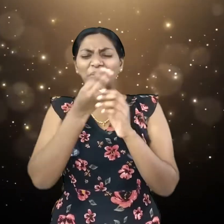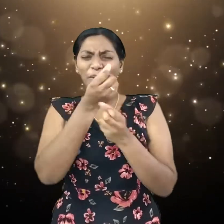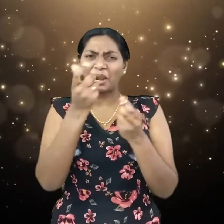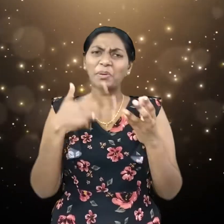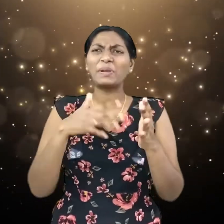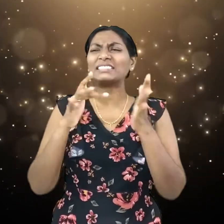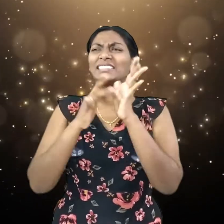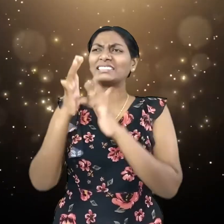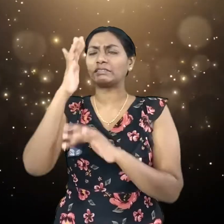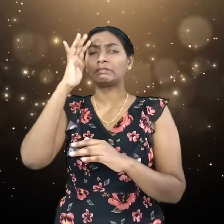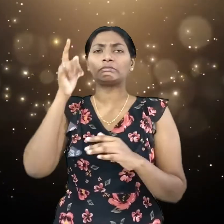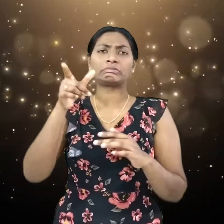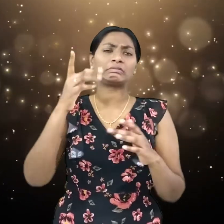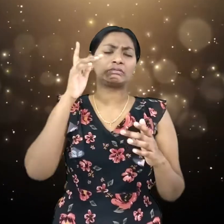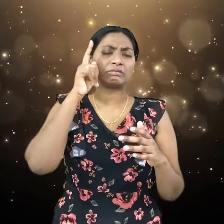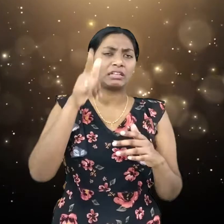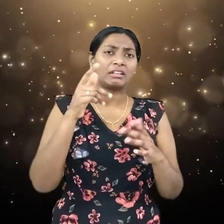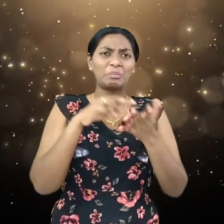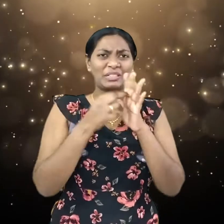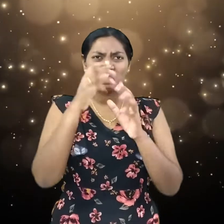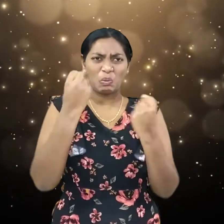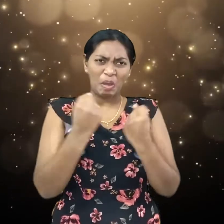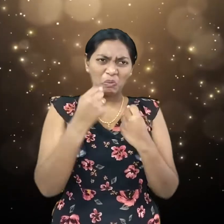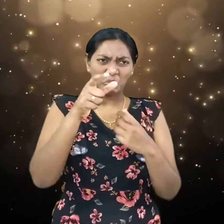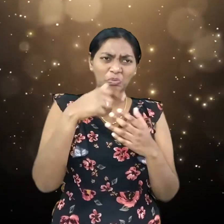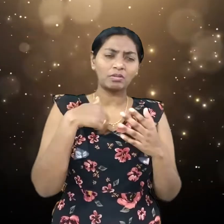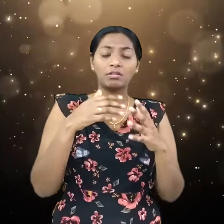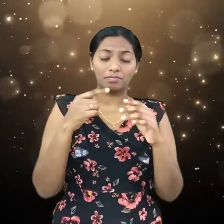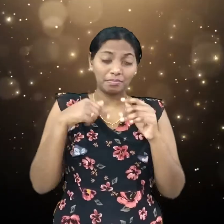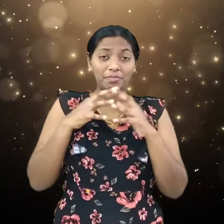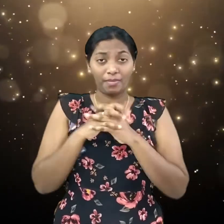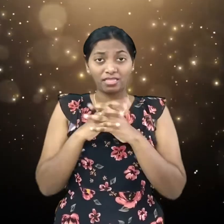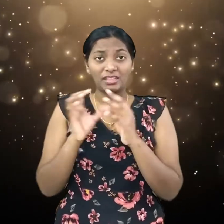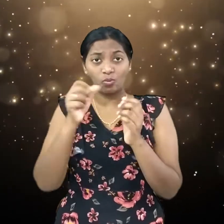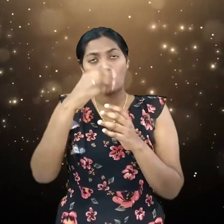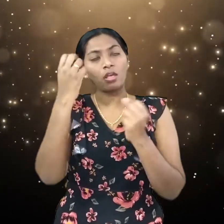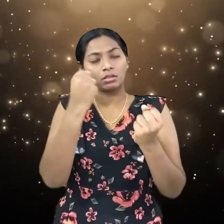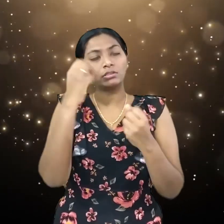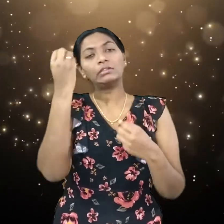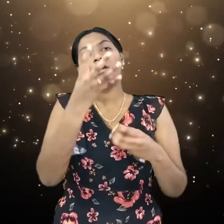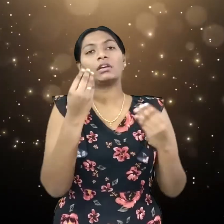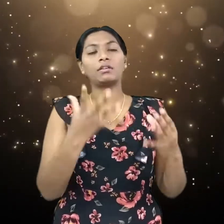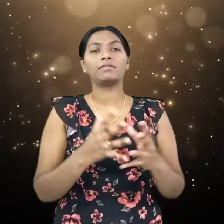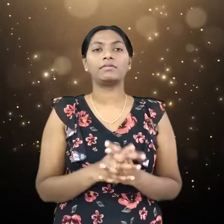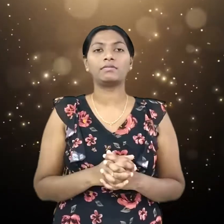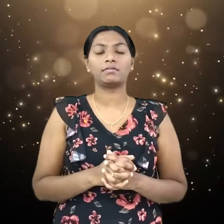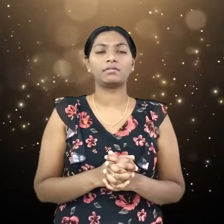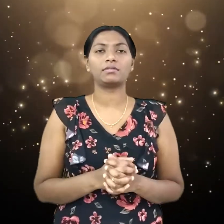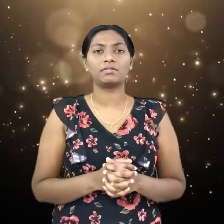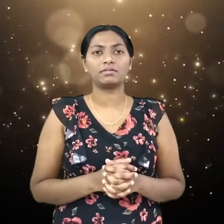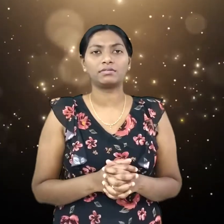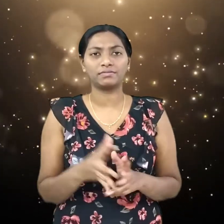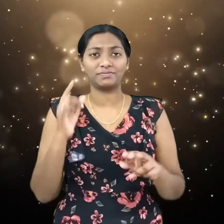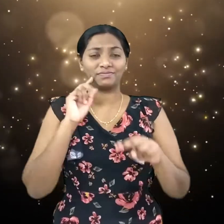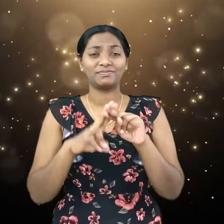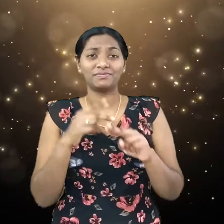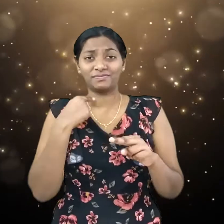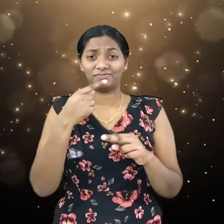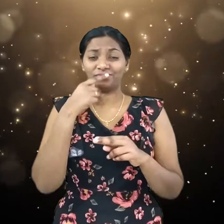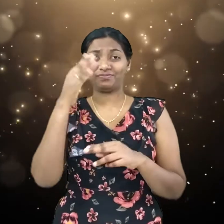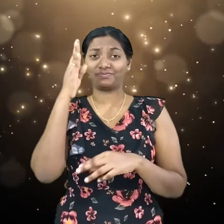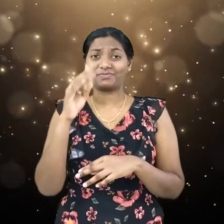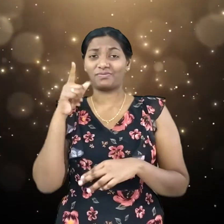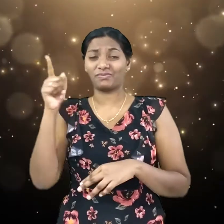लगती है? बेवकूफी। इज ऑल राइट, उनके ऊपर अभी तक अनुग्रह नहीं हुआ और हम प्रार्थना करें उनके ऊपर हो जाए। प्रेज द लॉर्ड। सही है। तो उसने कहा मैं परमेश्वर